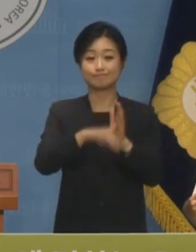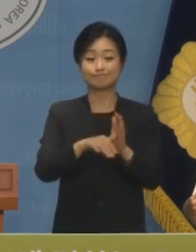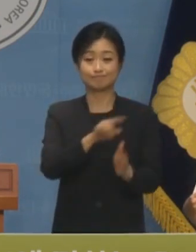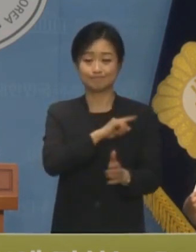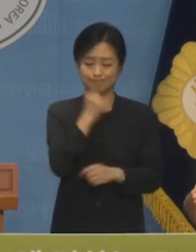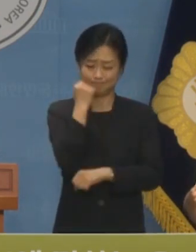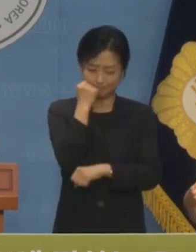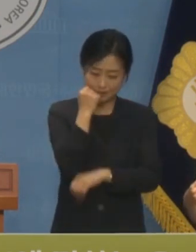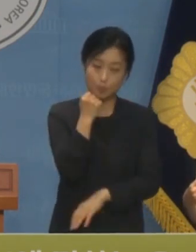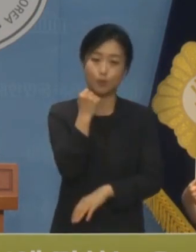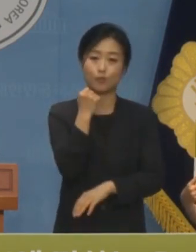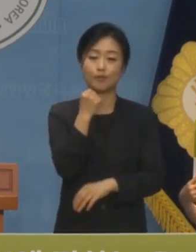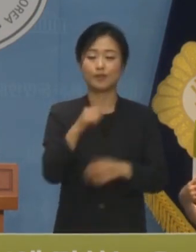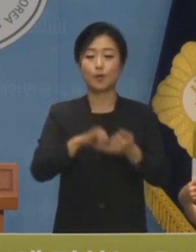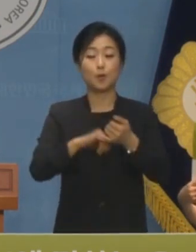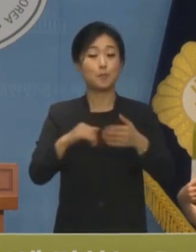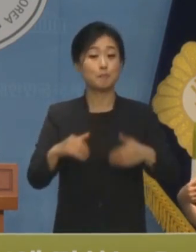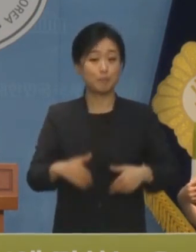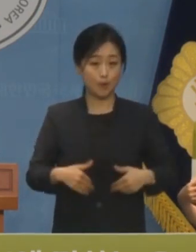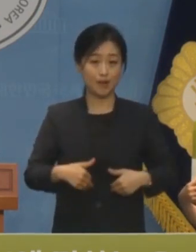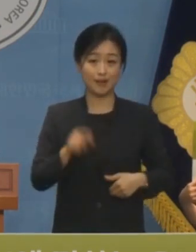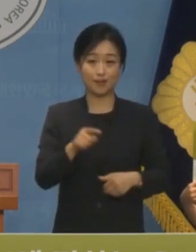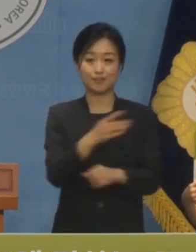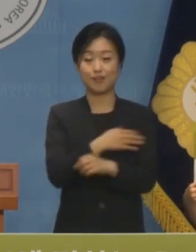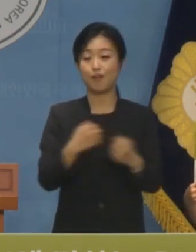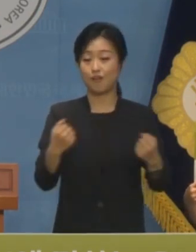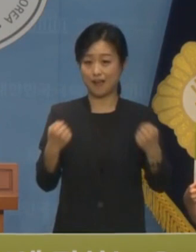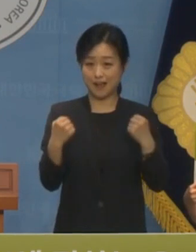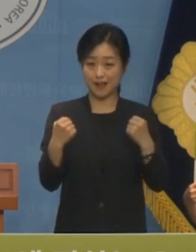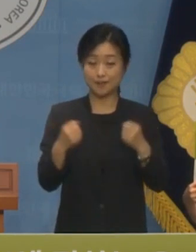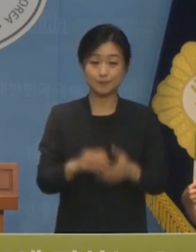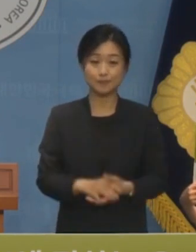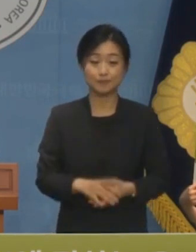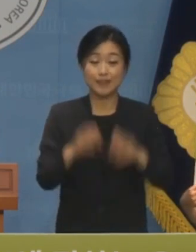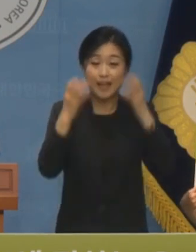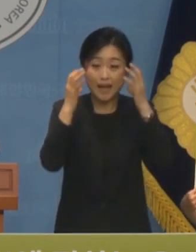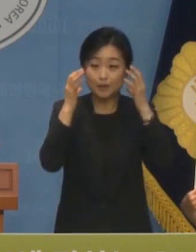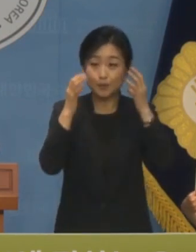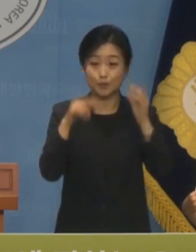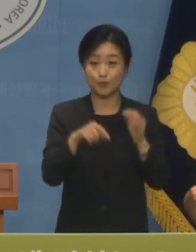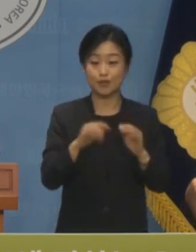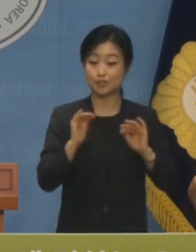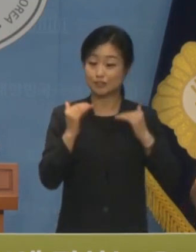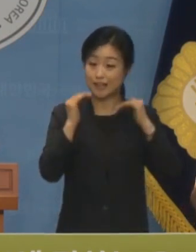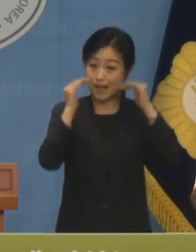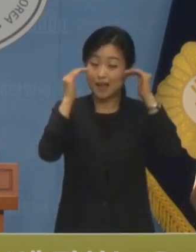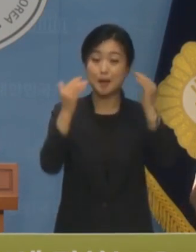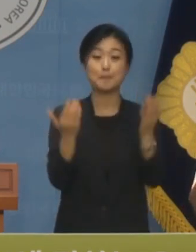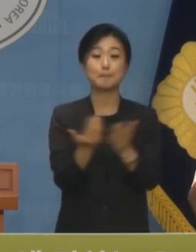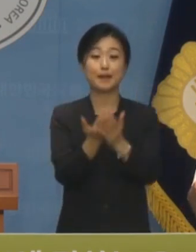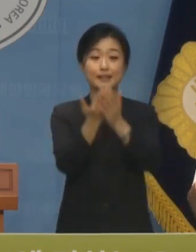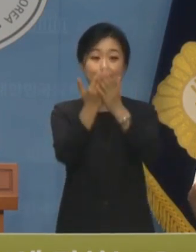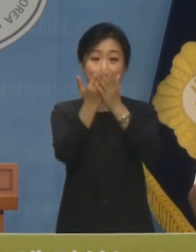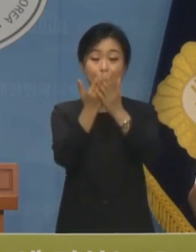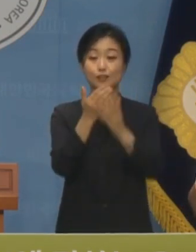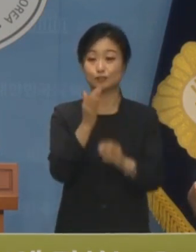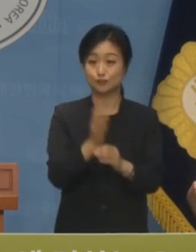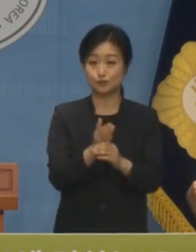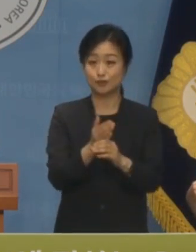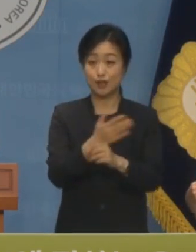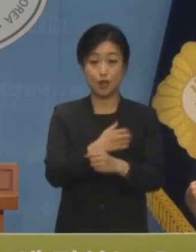가장 기본적이고 필수적인 요소입니다. 특히 아동의 경우 성장과 발달의 단계에 있기